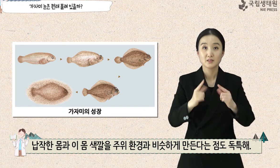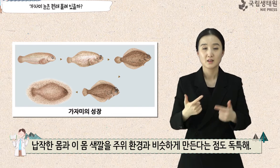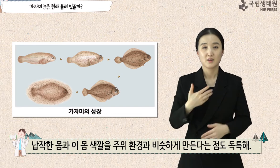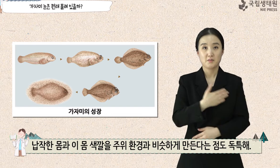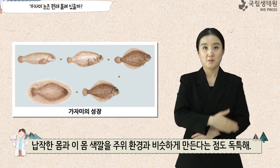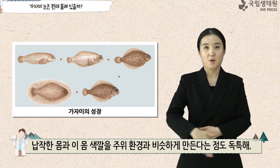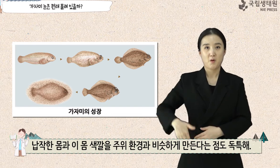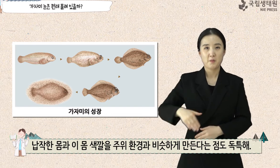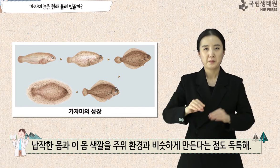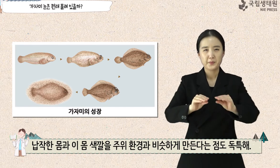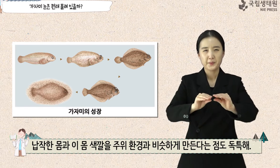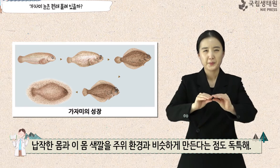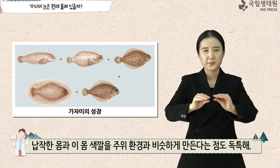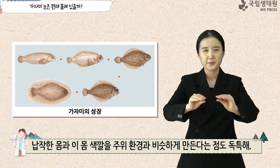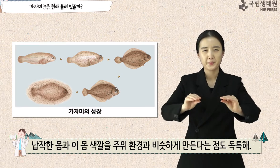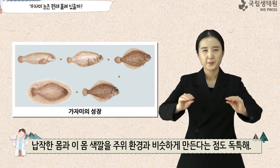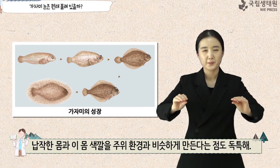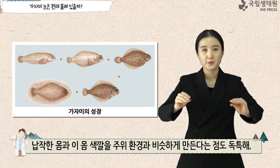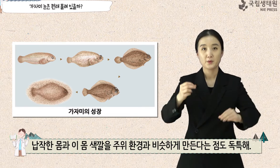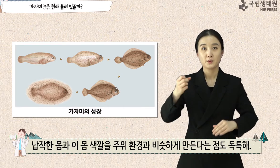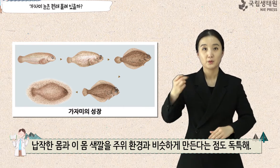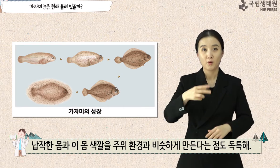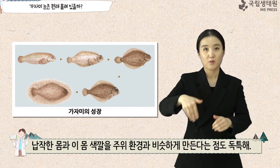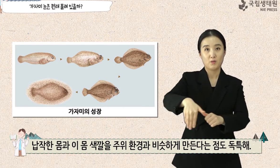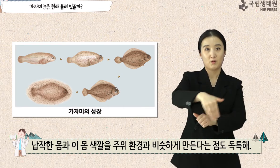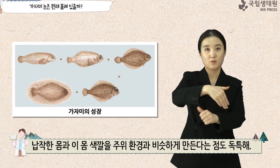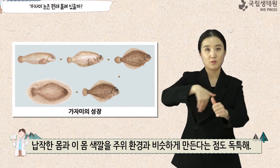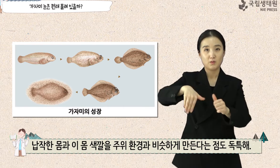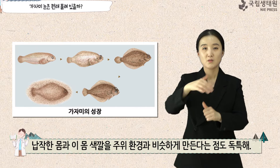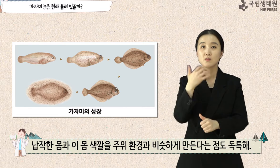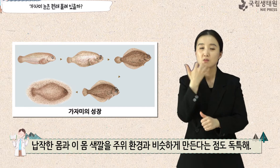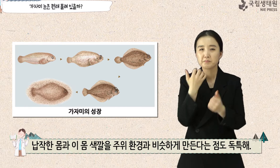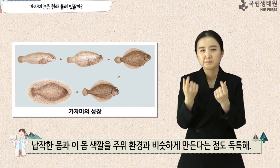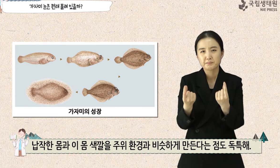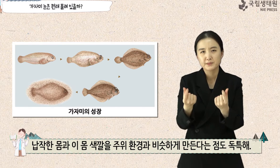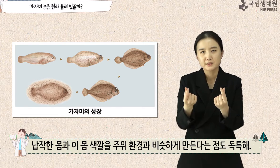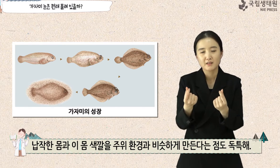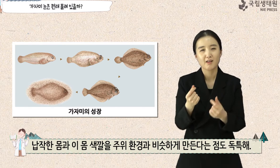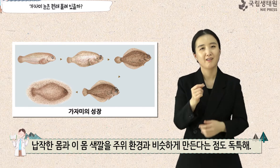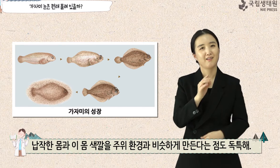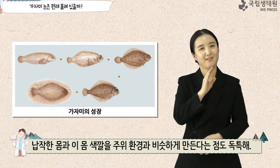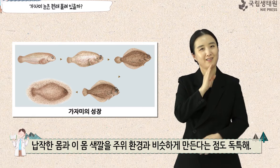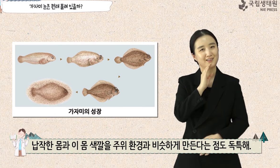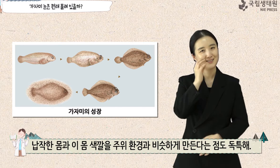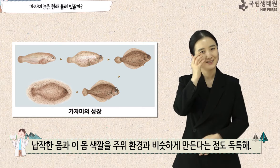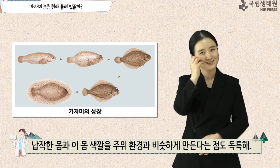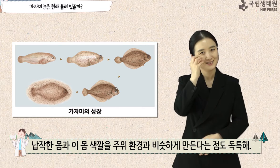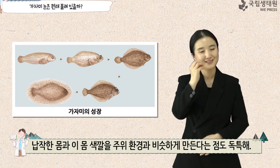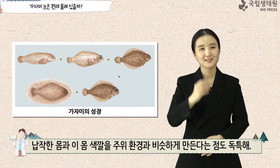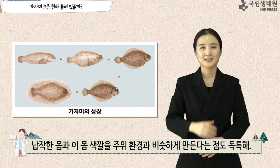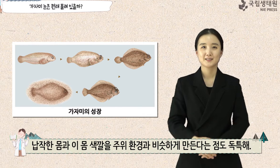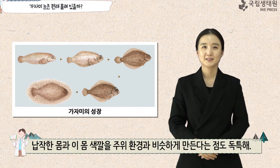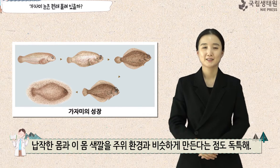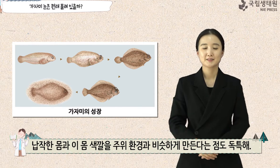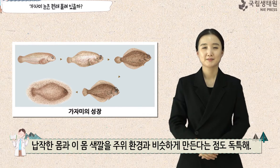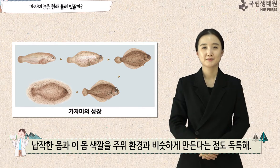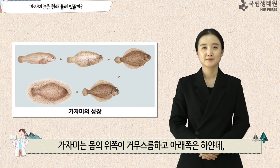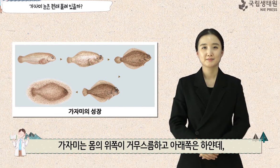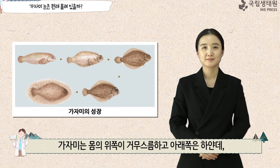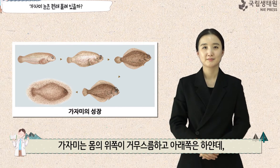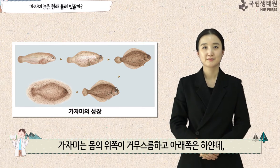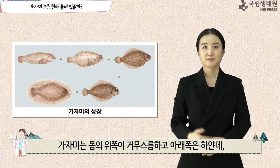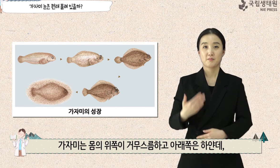납작한 몸과 이 몸 색깔을 주위 환경과 비슷하게 만든다는 점도 독특해.